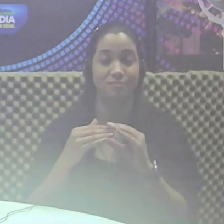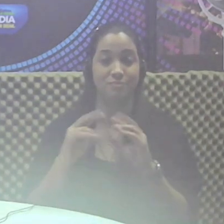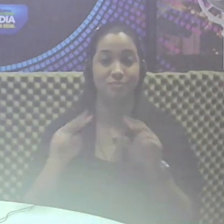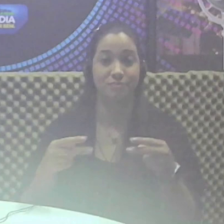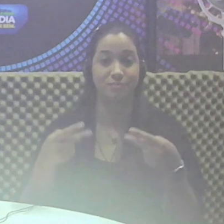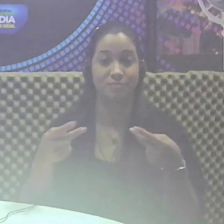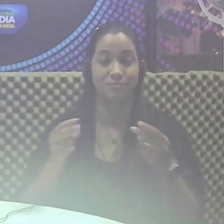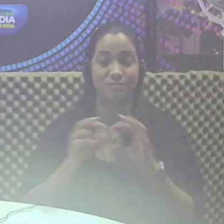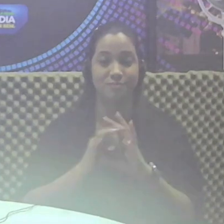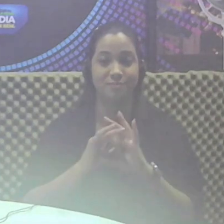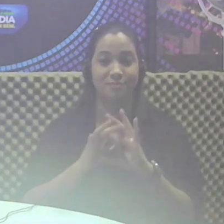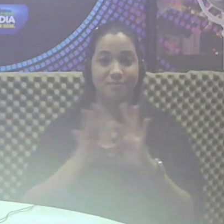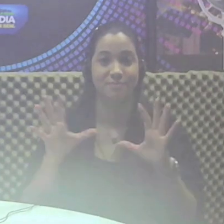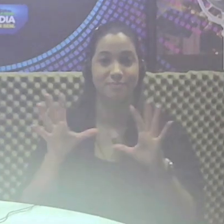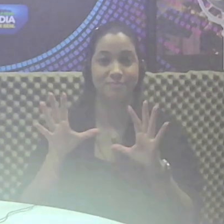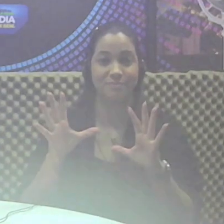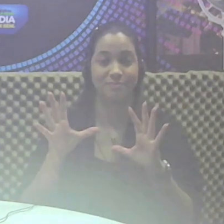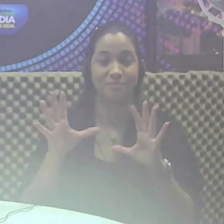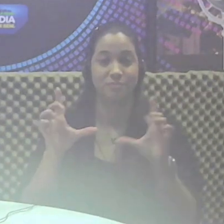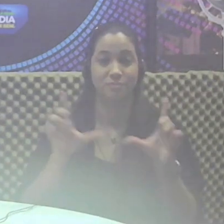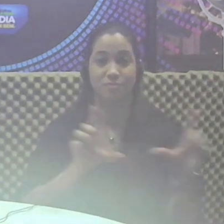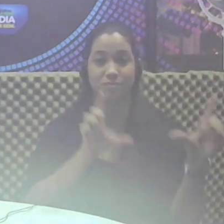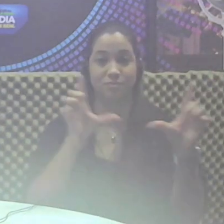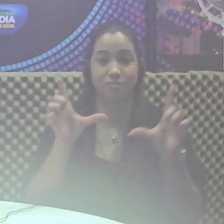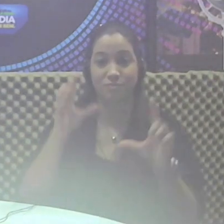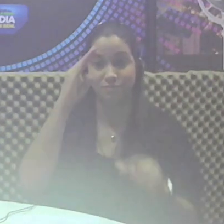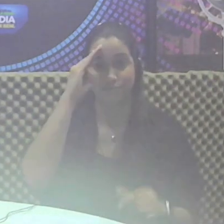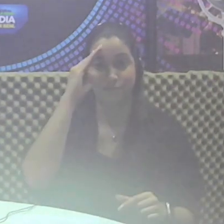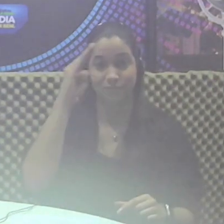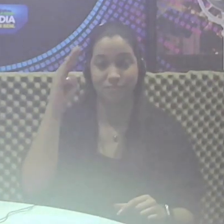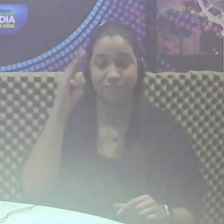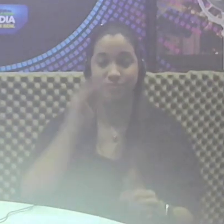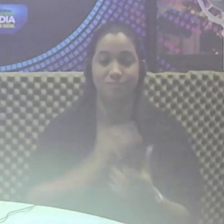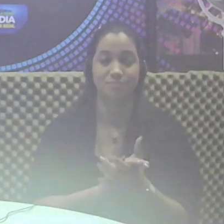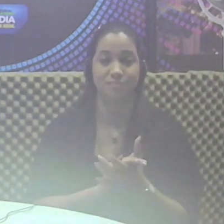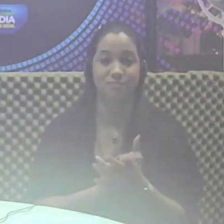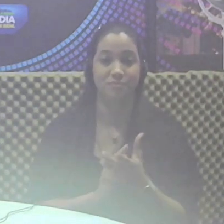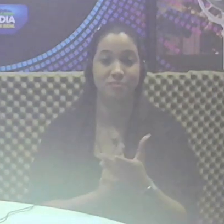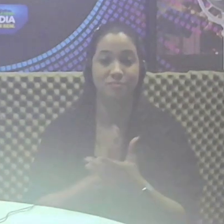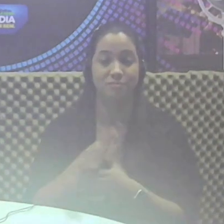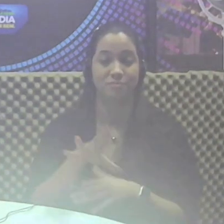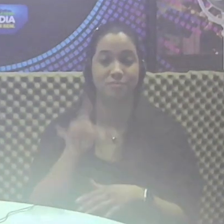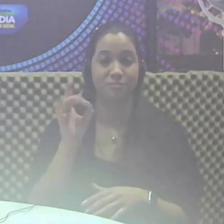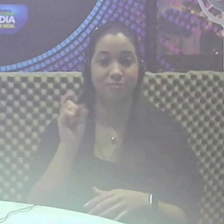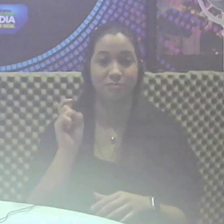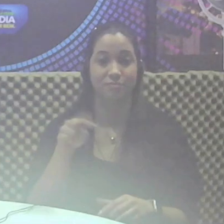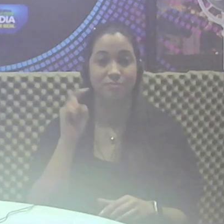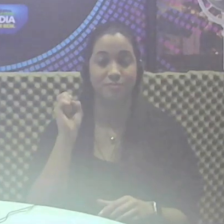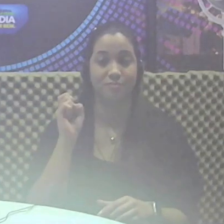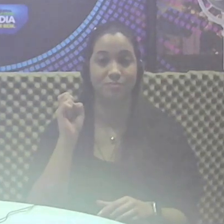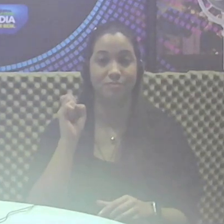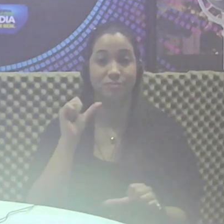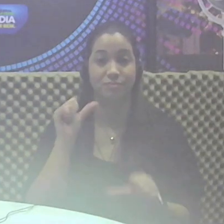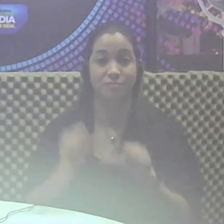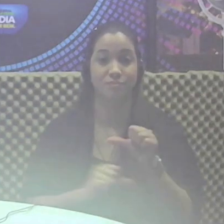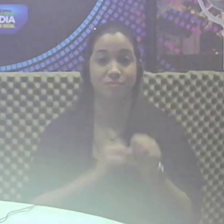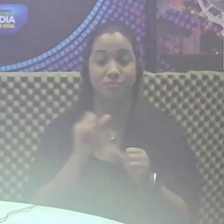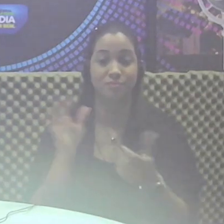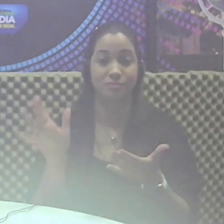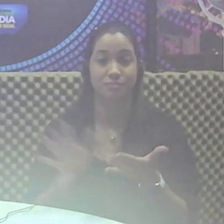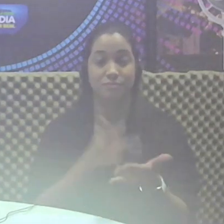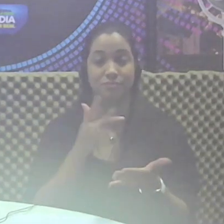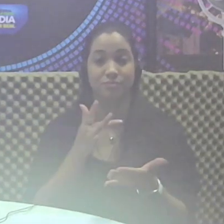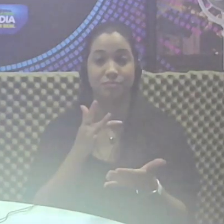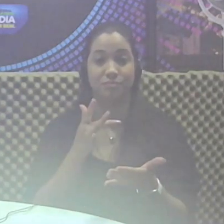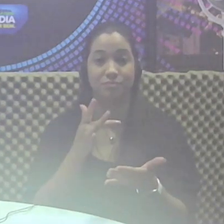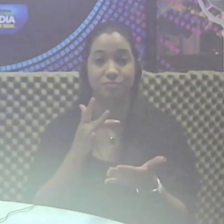estará disponível no banner da página principal. Ao acessar o cadastro, basta clicar na seta de mudança de página localizada